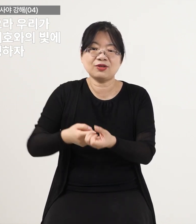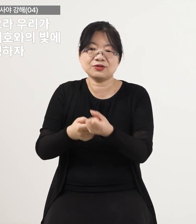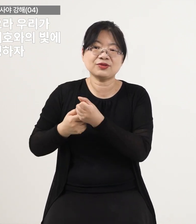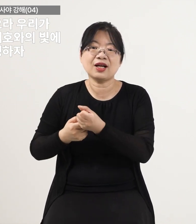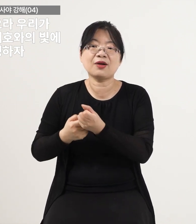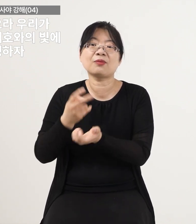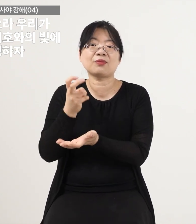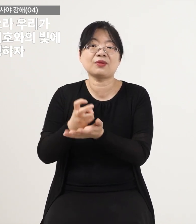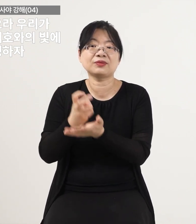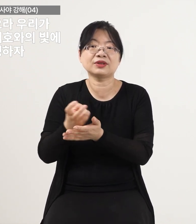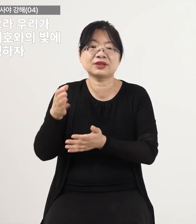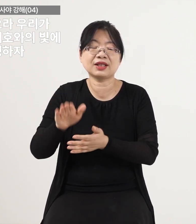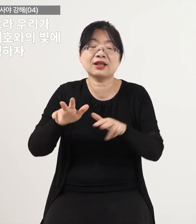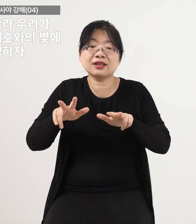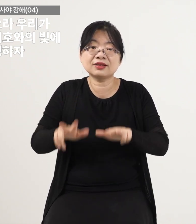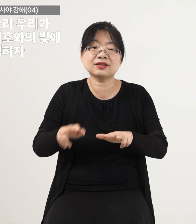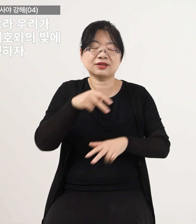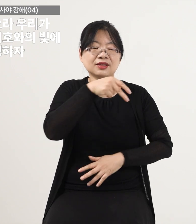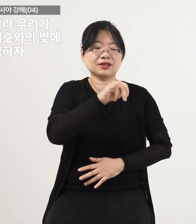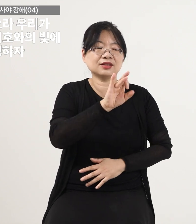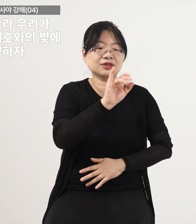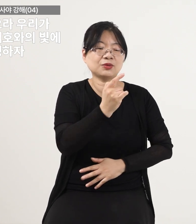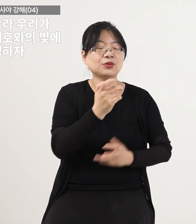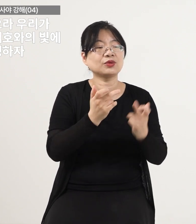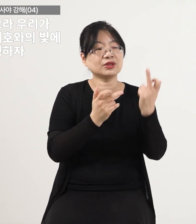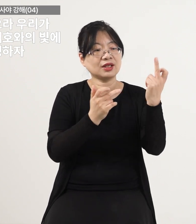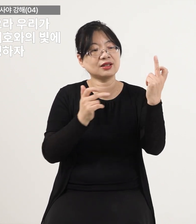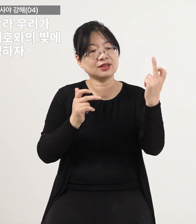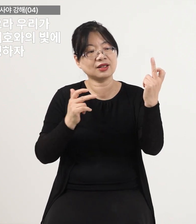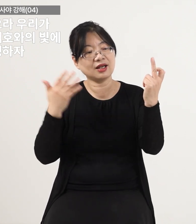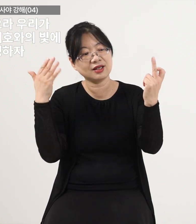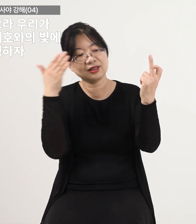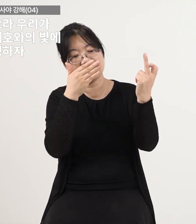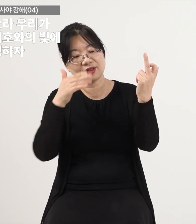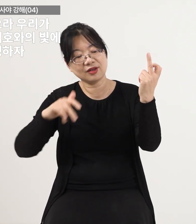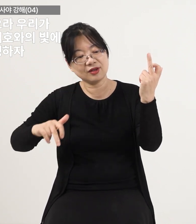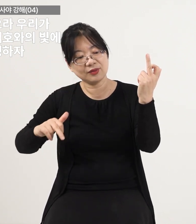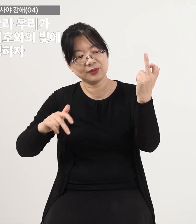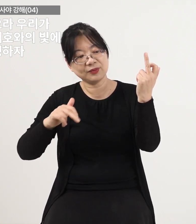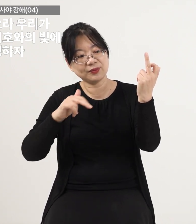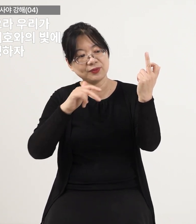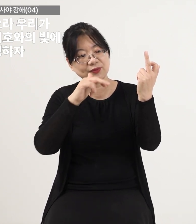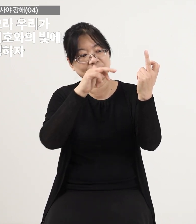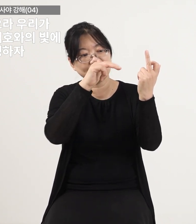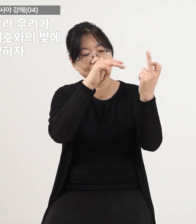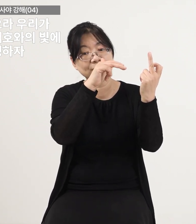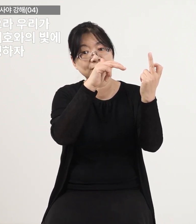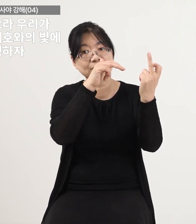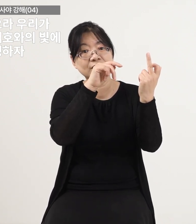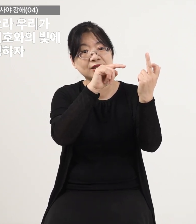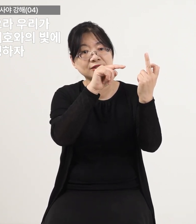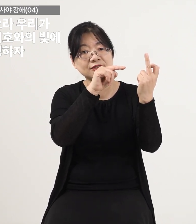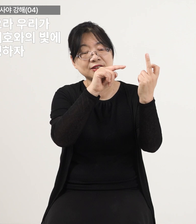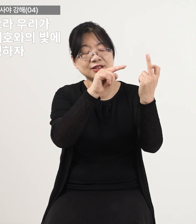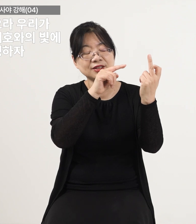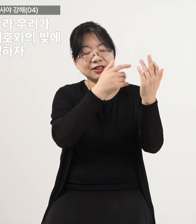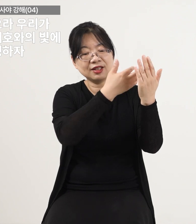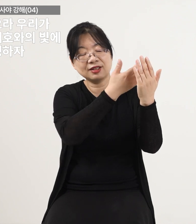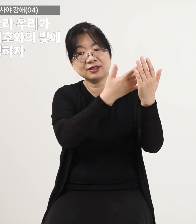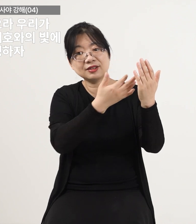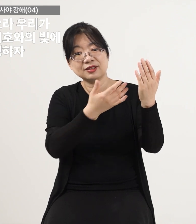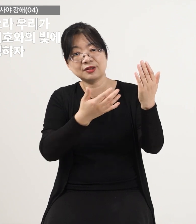시온산을 향해서 어떻게 해야 돼요? 올라가야 돼요. 그 올라간다를 흐른다고 그런